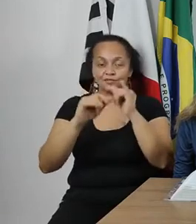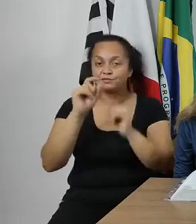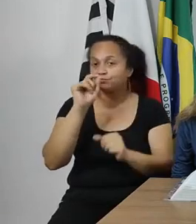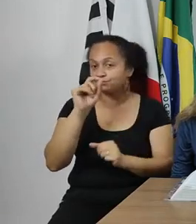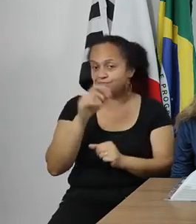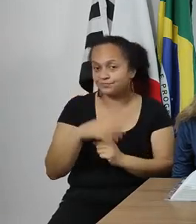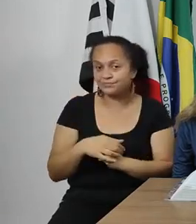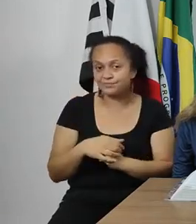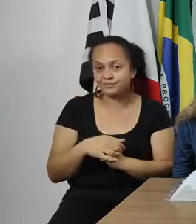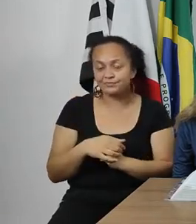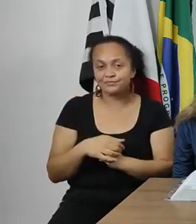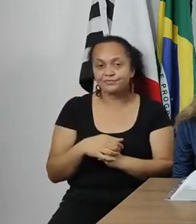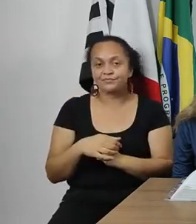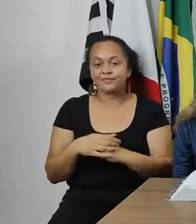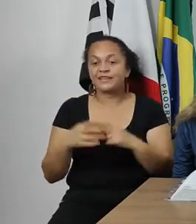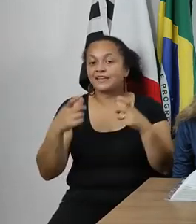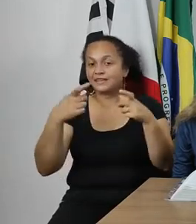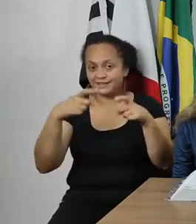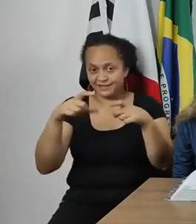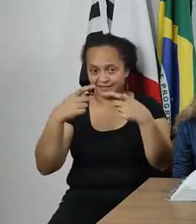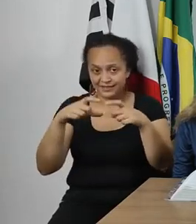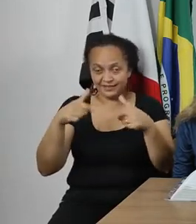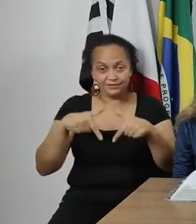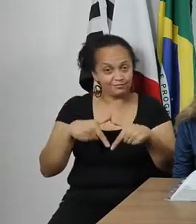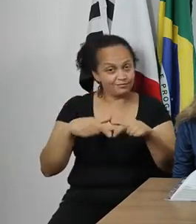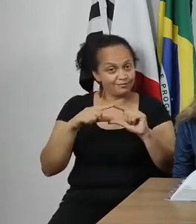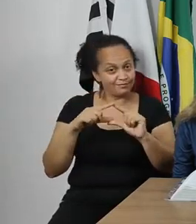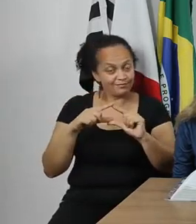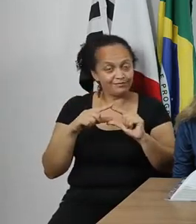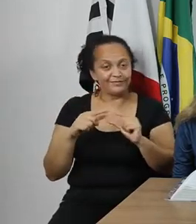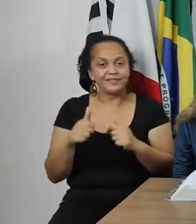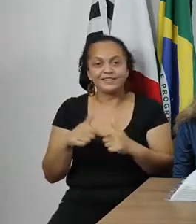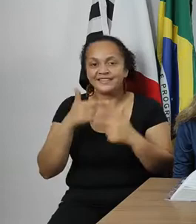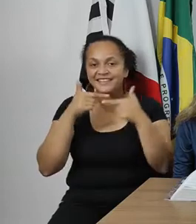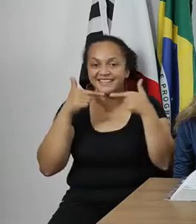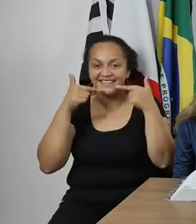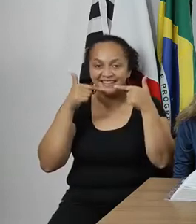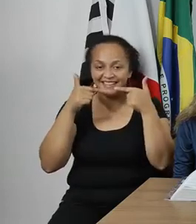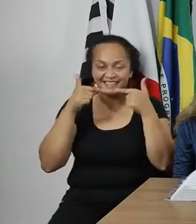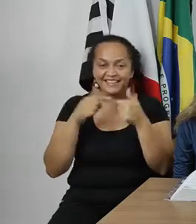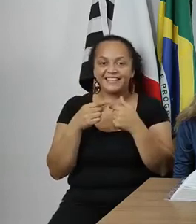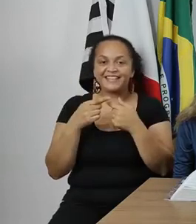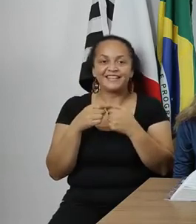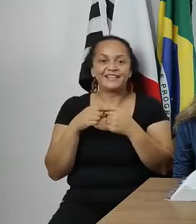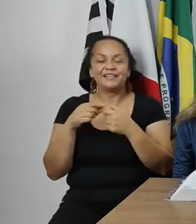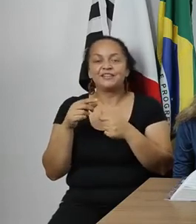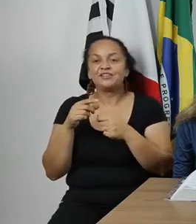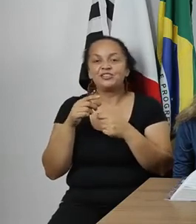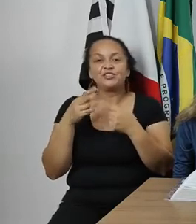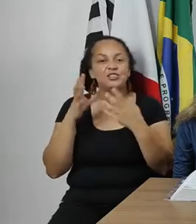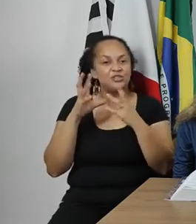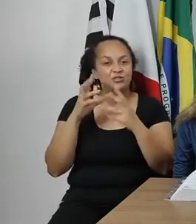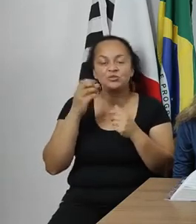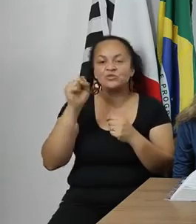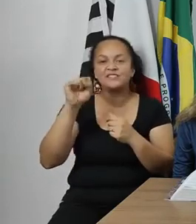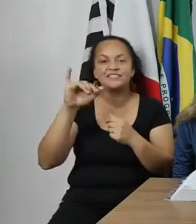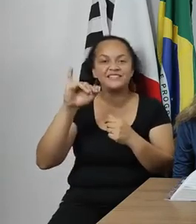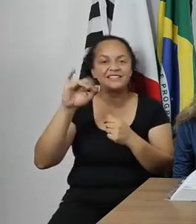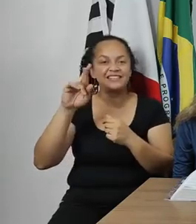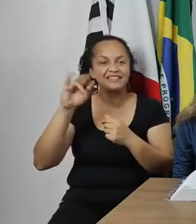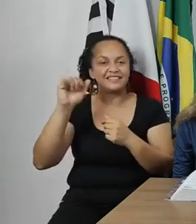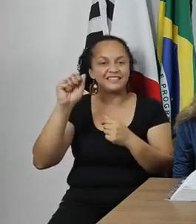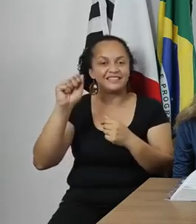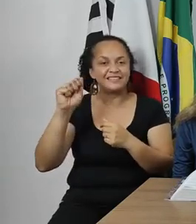seguinte: a cidade de Jerusalém ri e caçoa de você, Senaqueribe. Contra quem você pensa